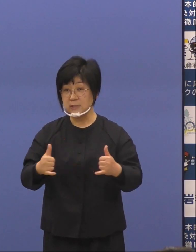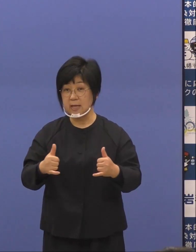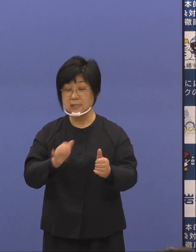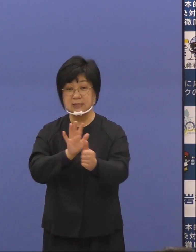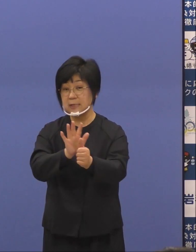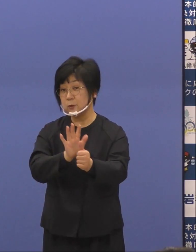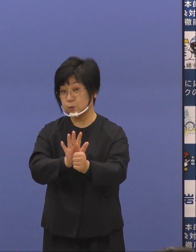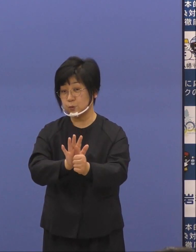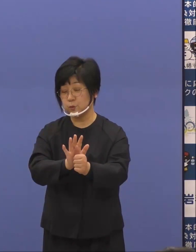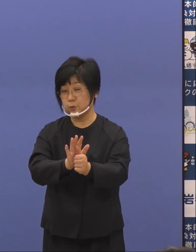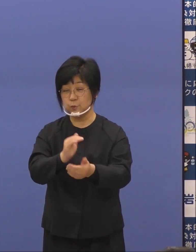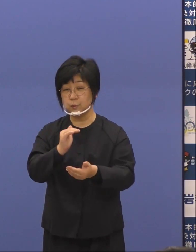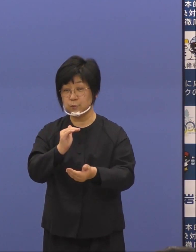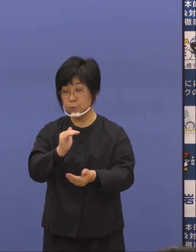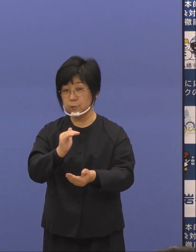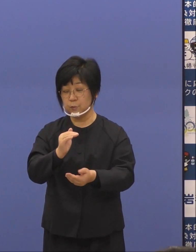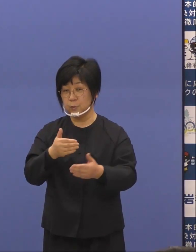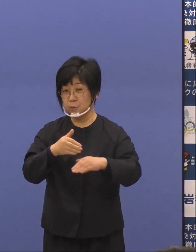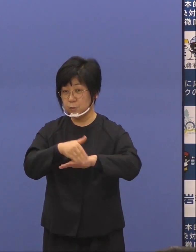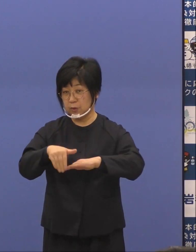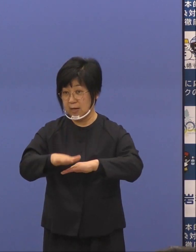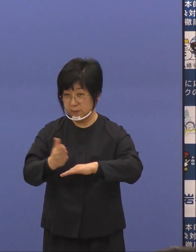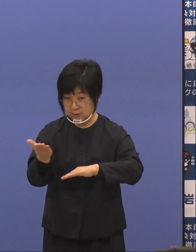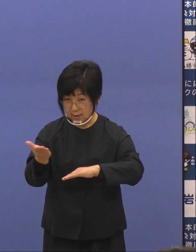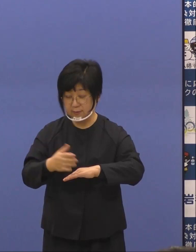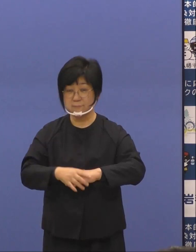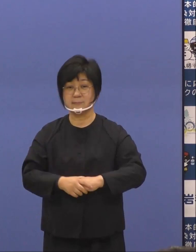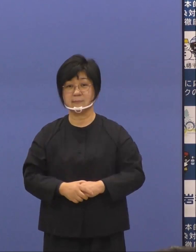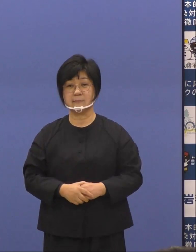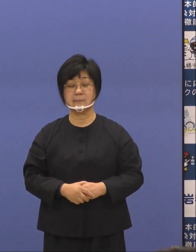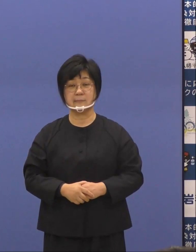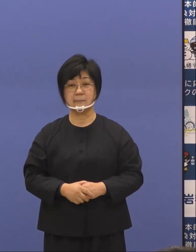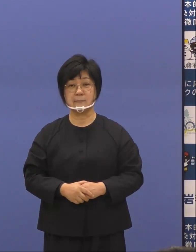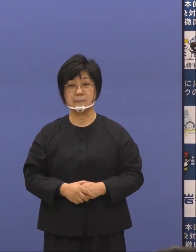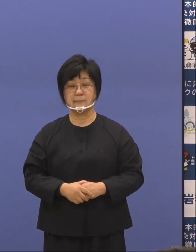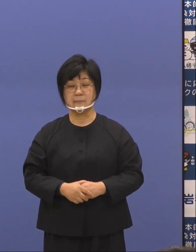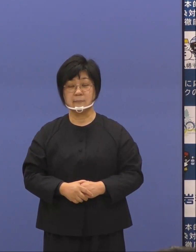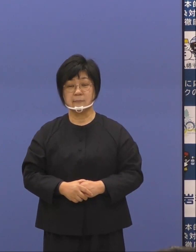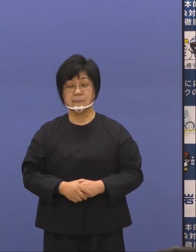援するといったことはありますでしょうか。 そうですね、ここも、